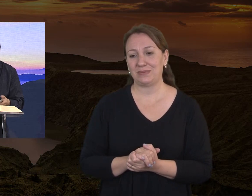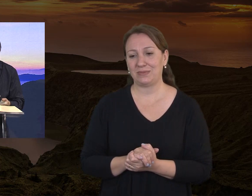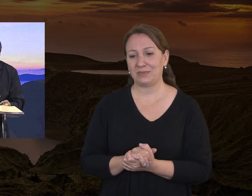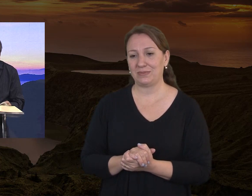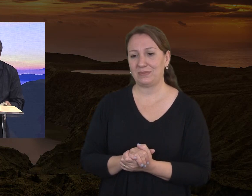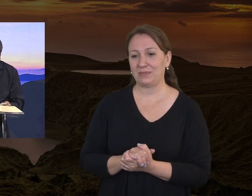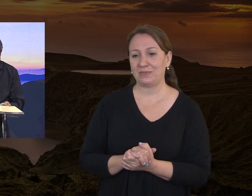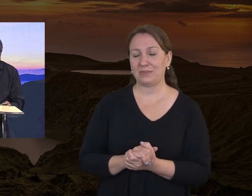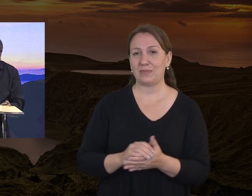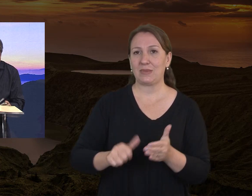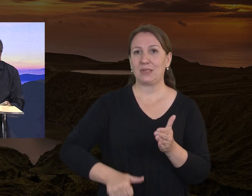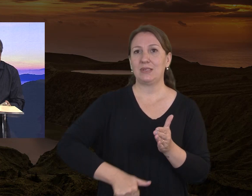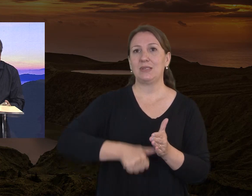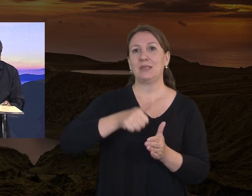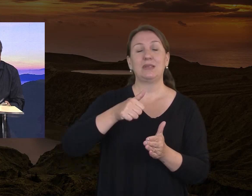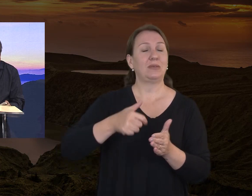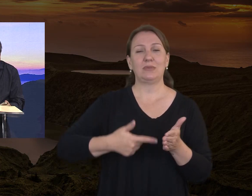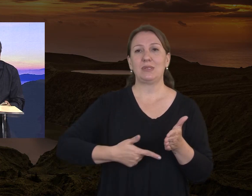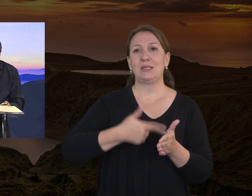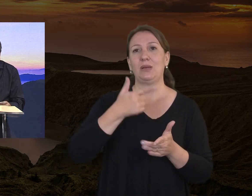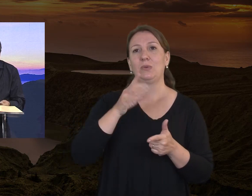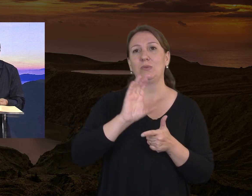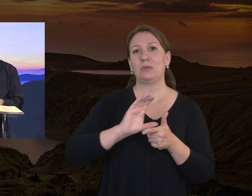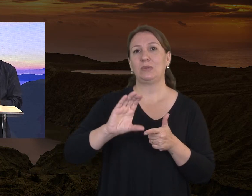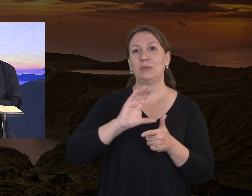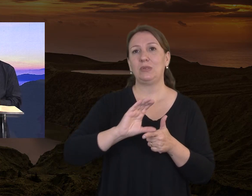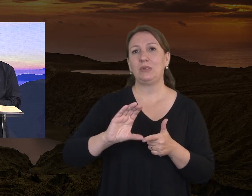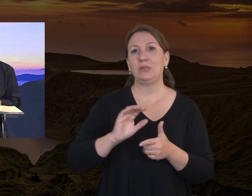vamos lá para 2 Coríntios